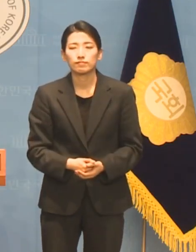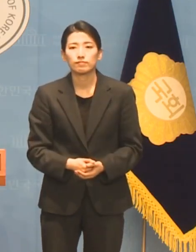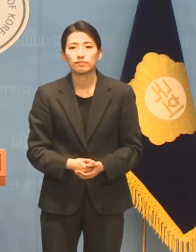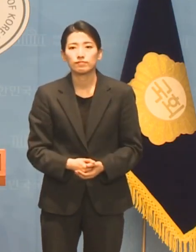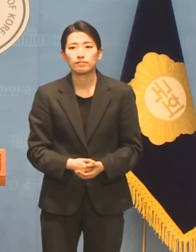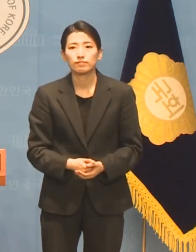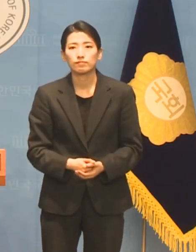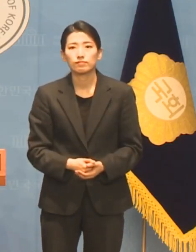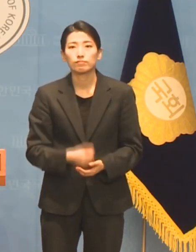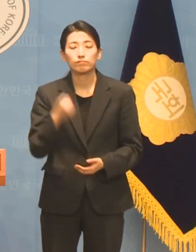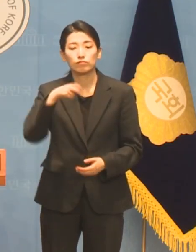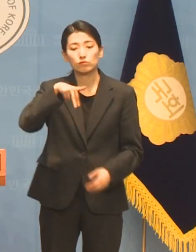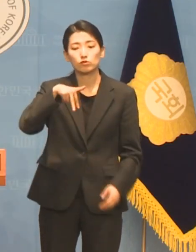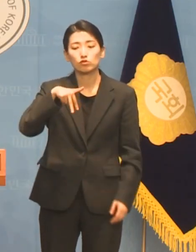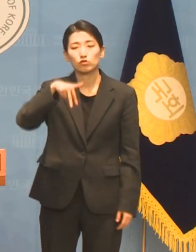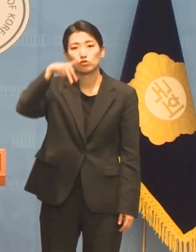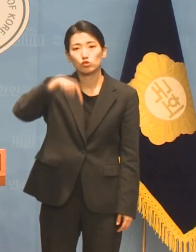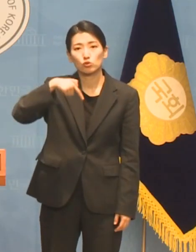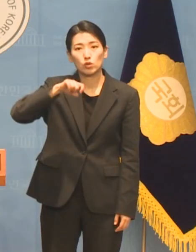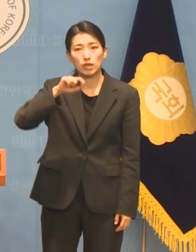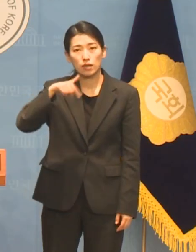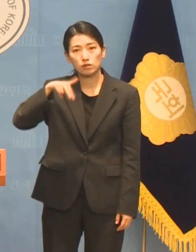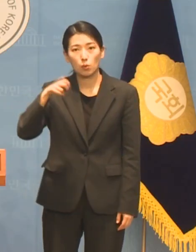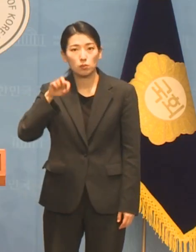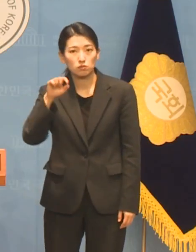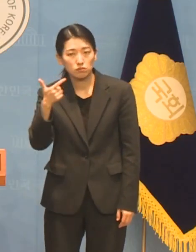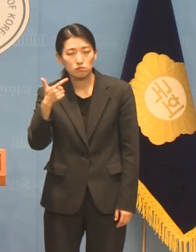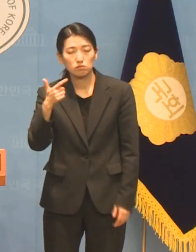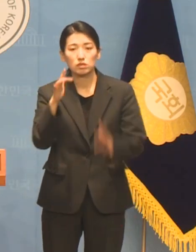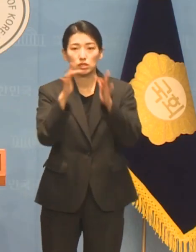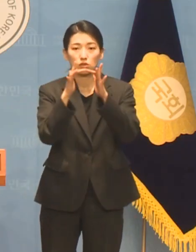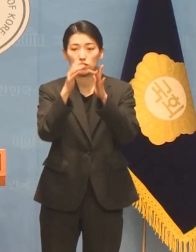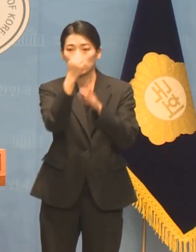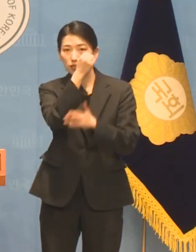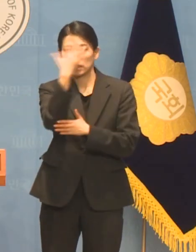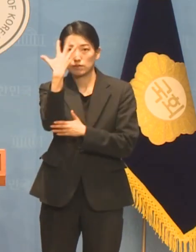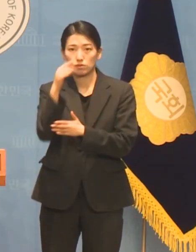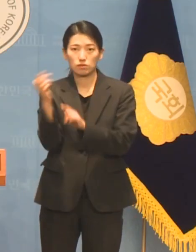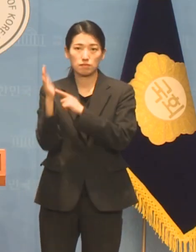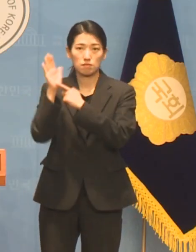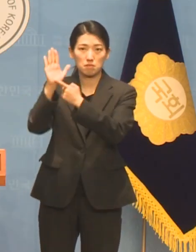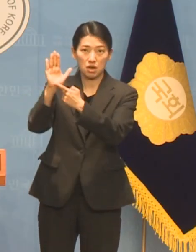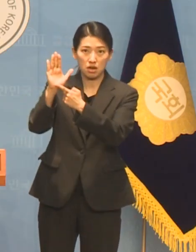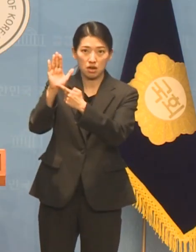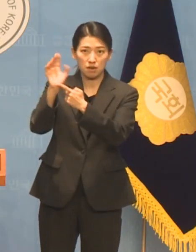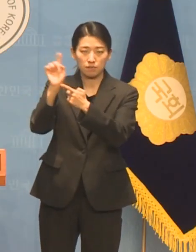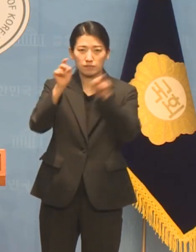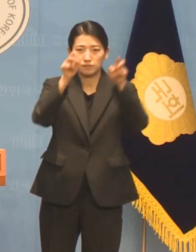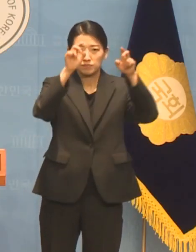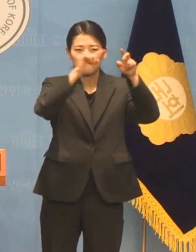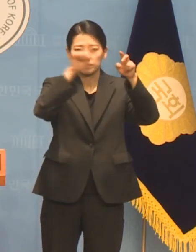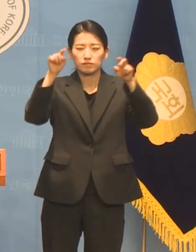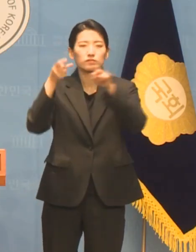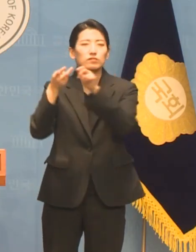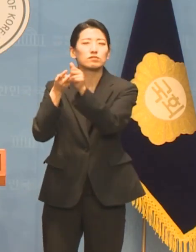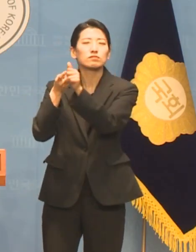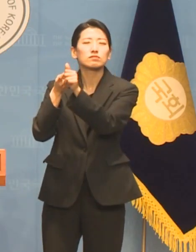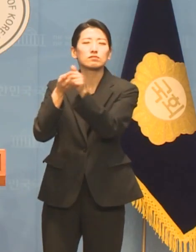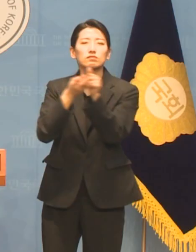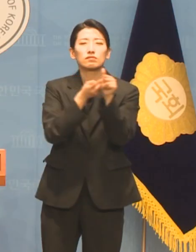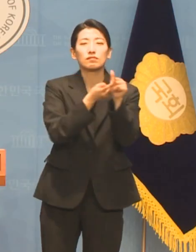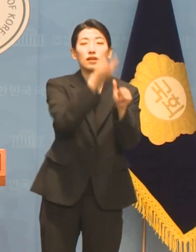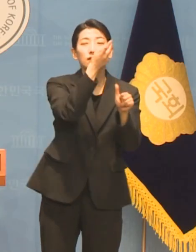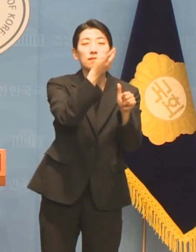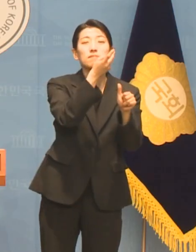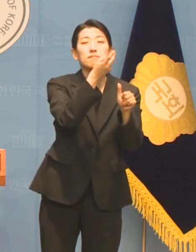보고드립니다. 주간조선은 4월 4일자 인터넷판 기사에서 단독 이재명 윤 선고 3개월 전 여의도 대선